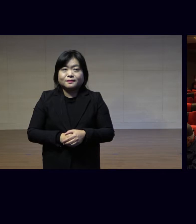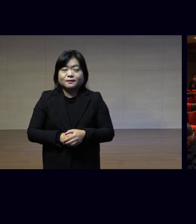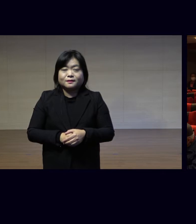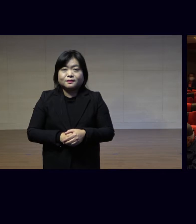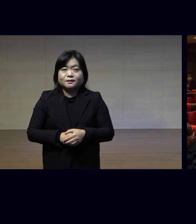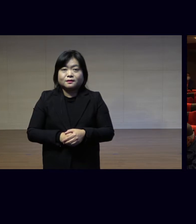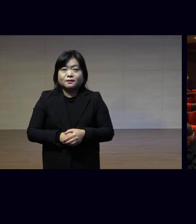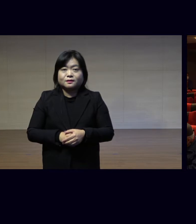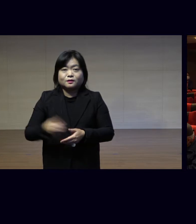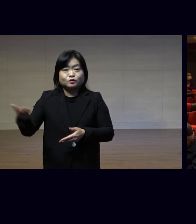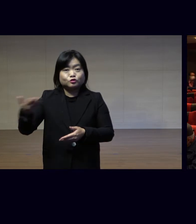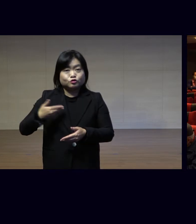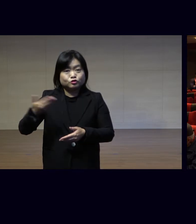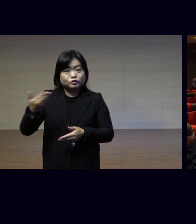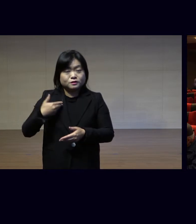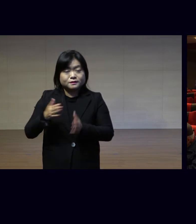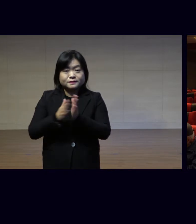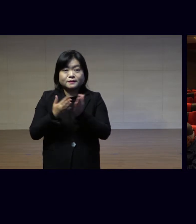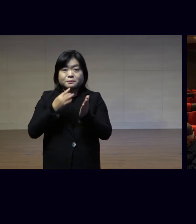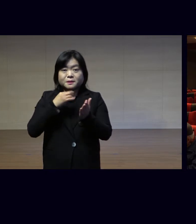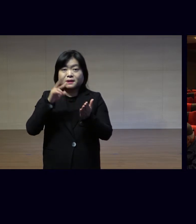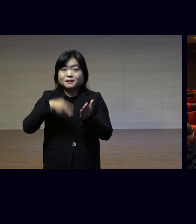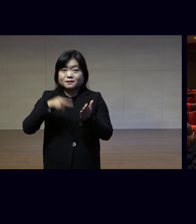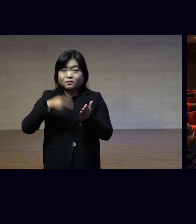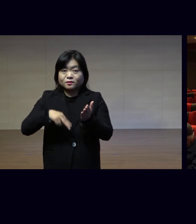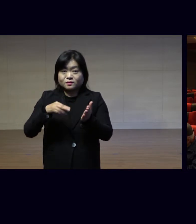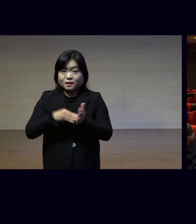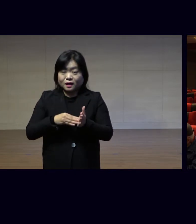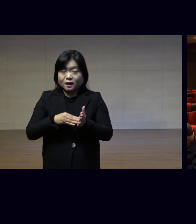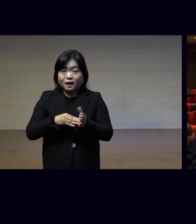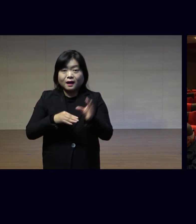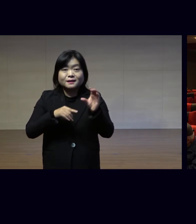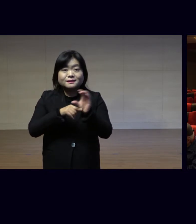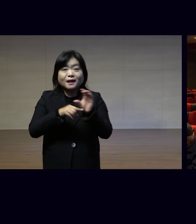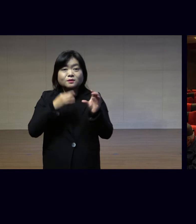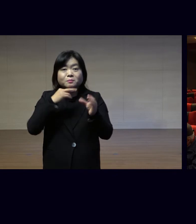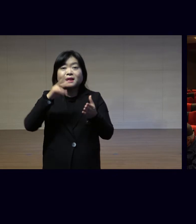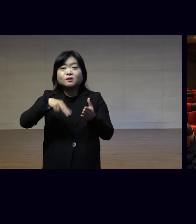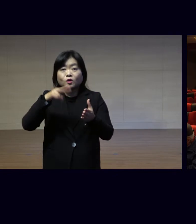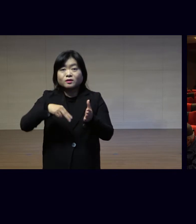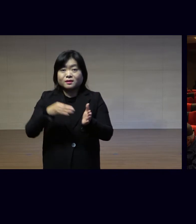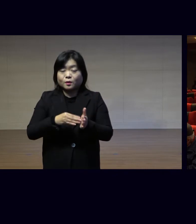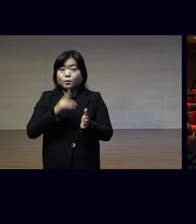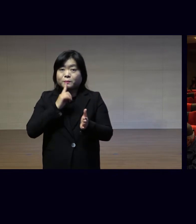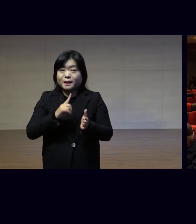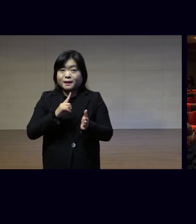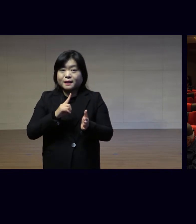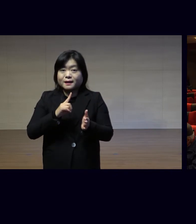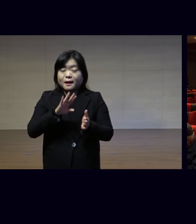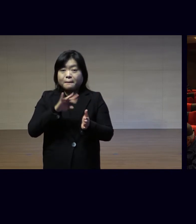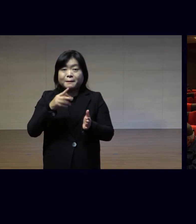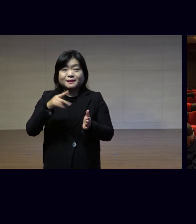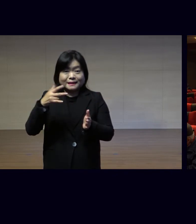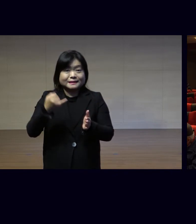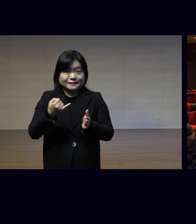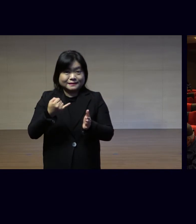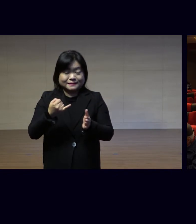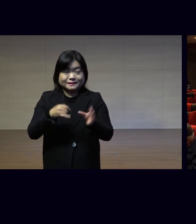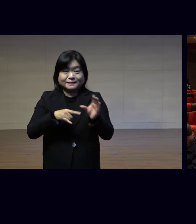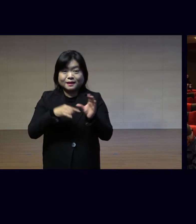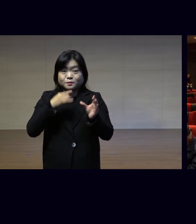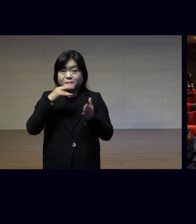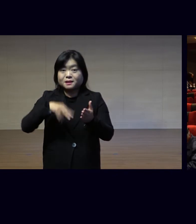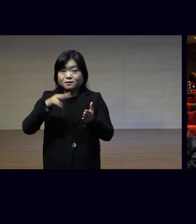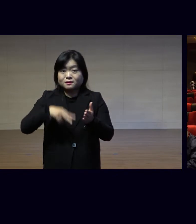구해주는 책만 읽었다 그런데 그 책이 사전만 읽었다고 되어 있거든요. 그러면은 그때의